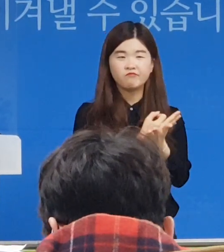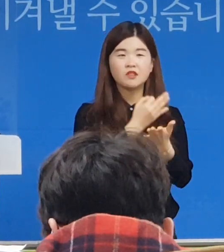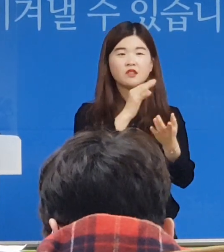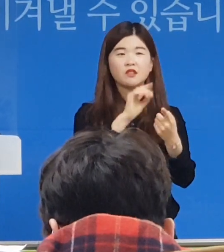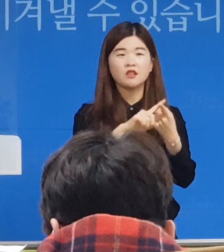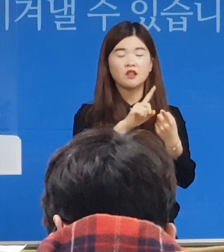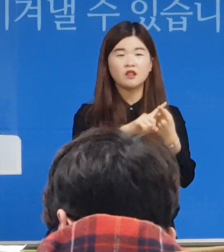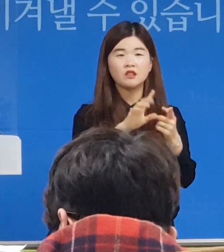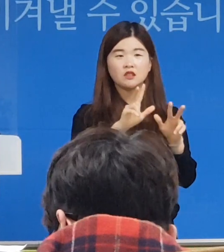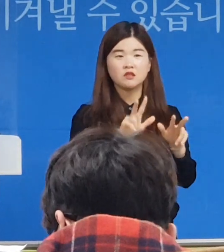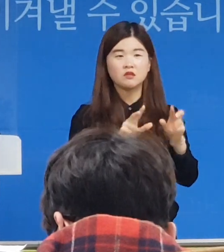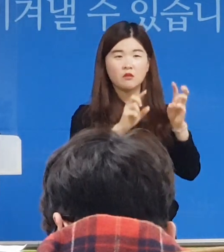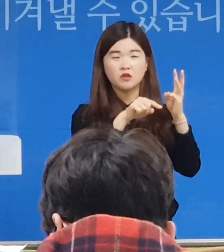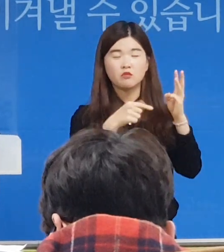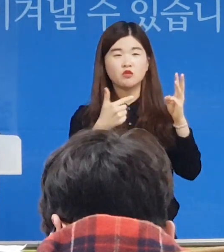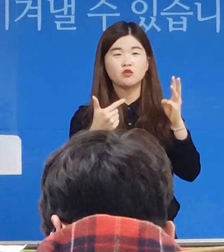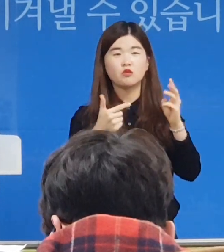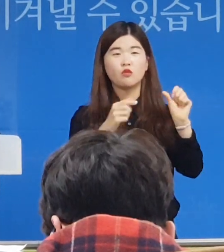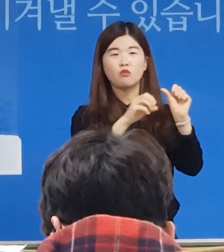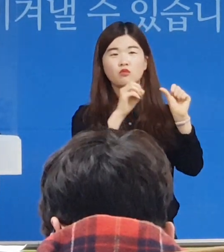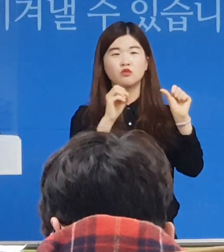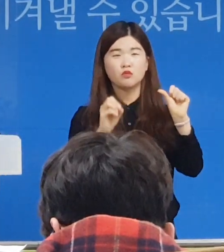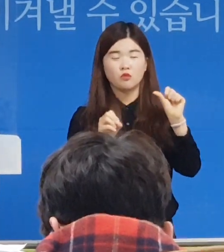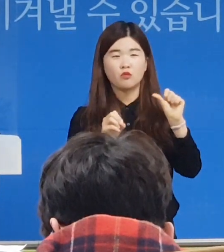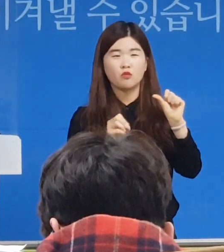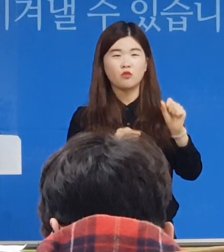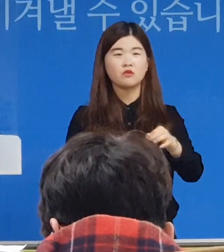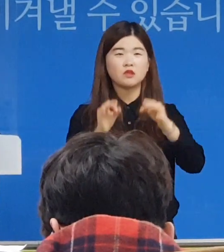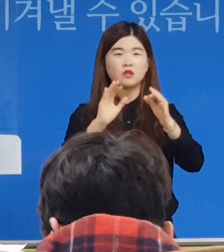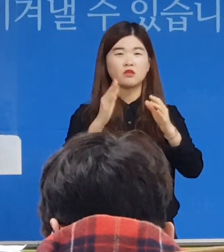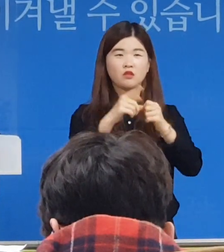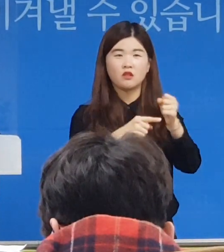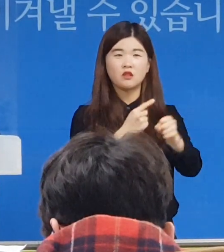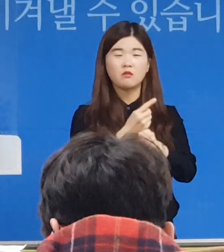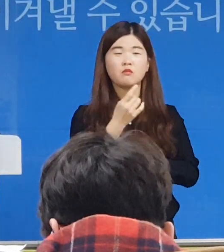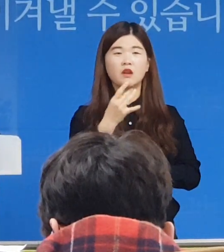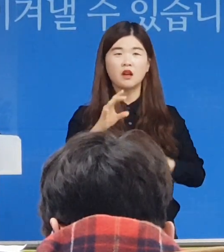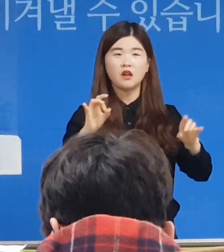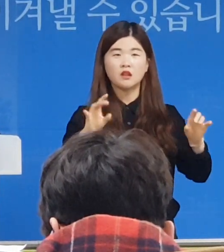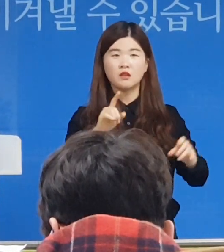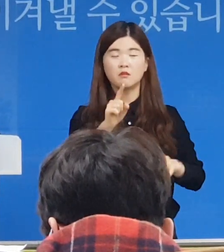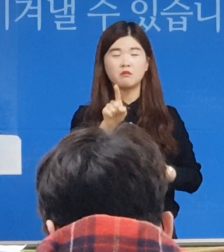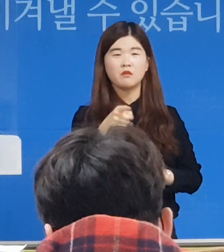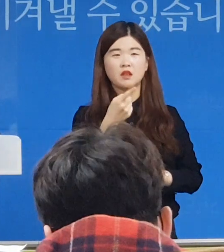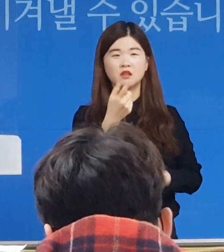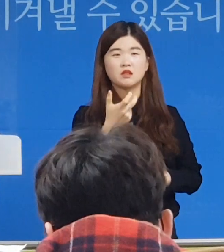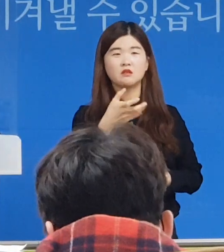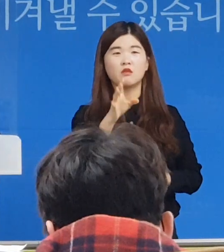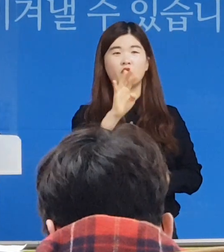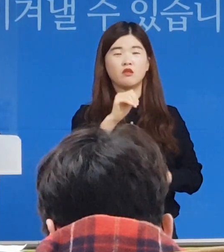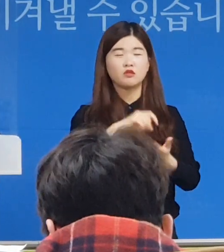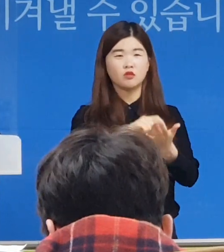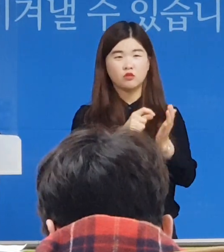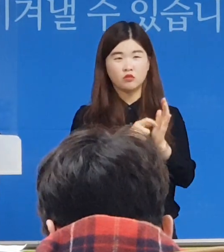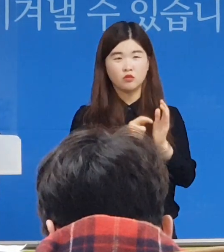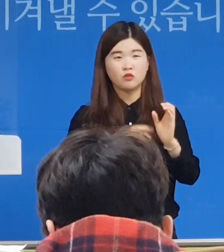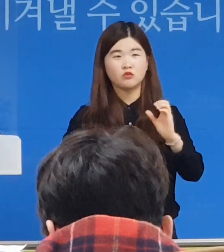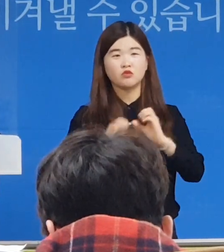2017년 3.6%에서 5% 상향 조정해서 매년 170억에서 190억 원 내외 추가로